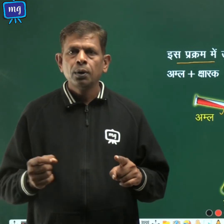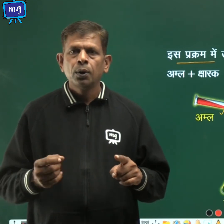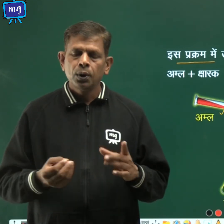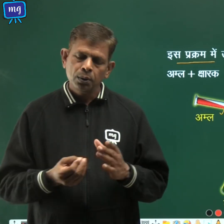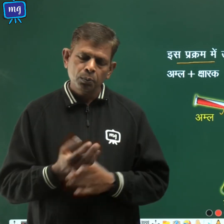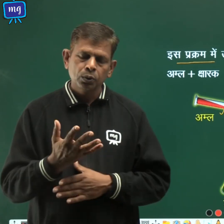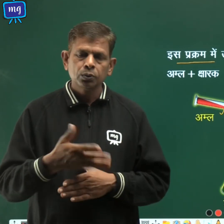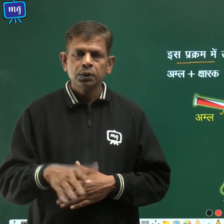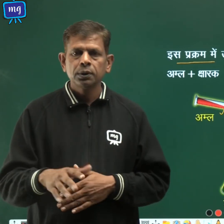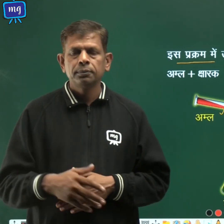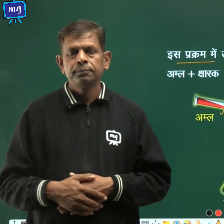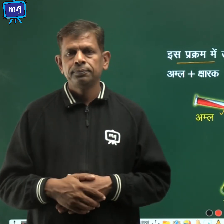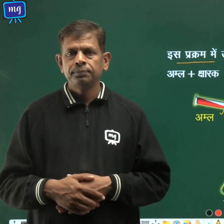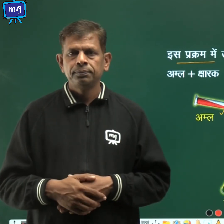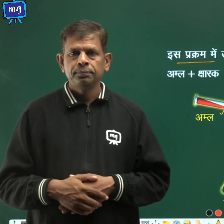निर्मुक्त होती है।